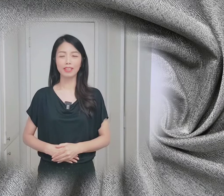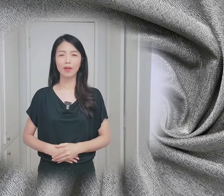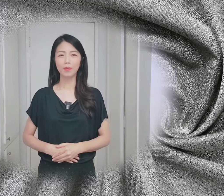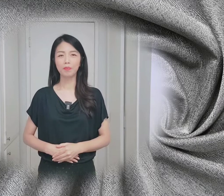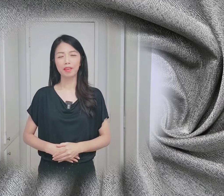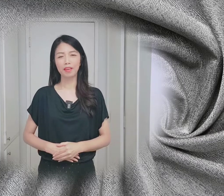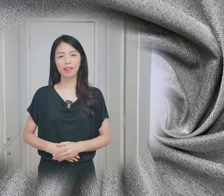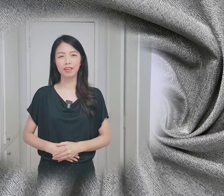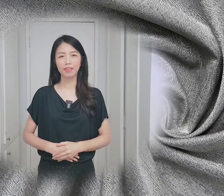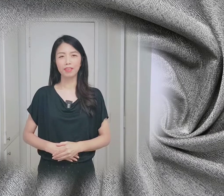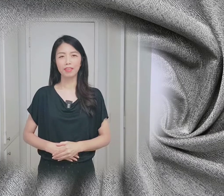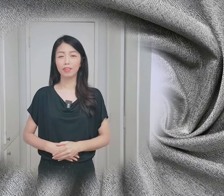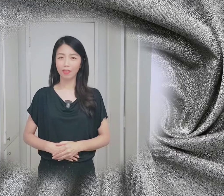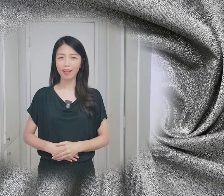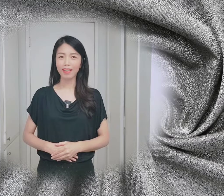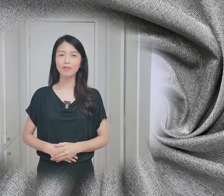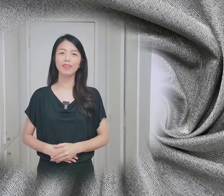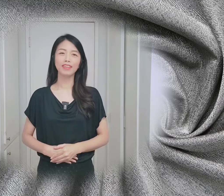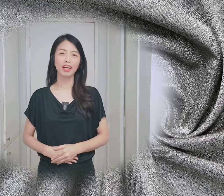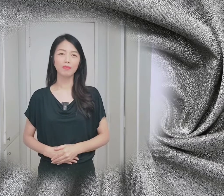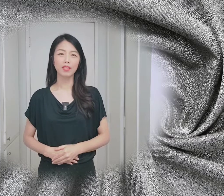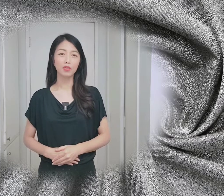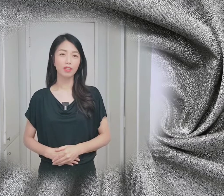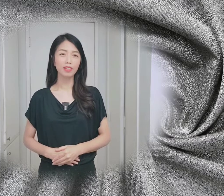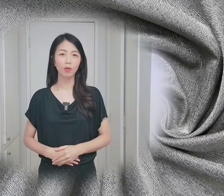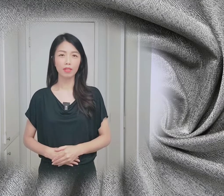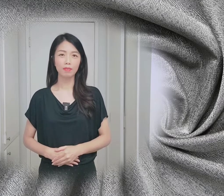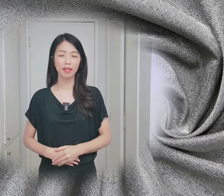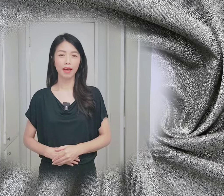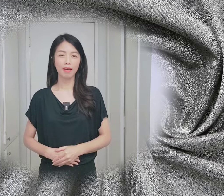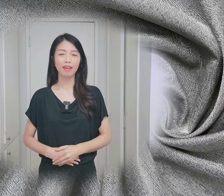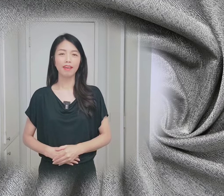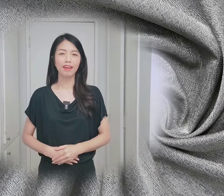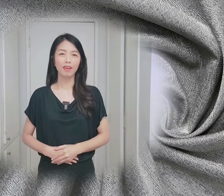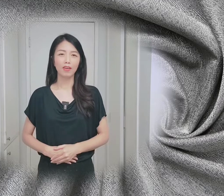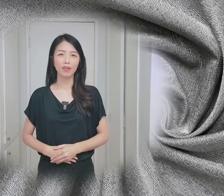있고 그래서 그런데 이번에는 앞에 주어를 넣겠습니다.